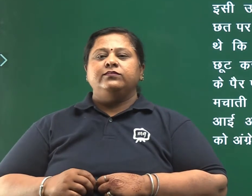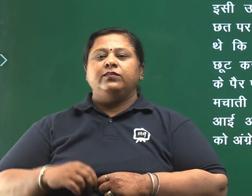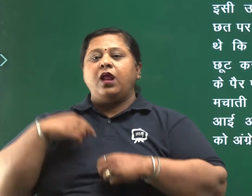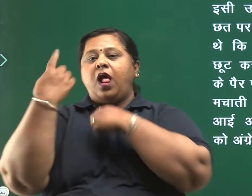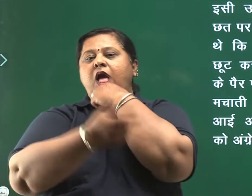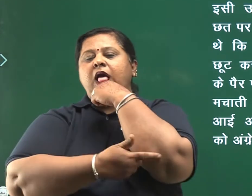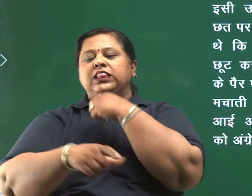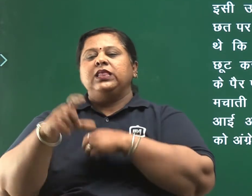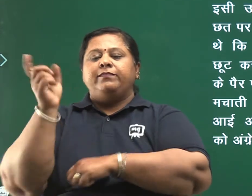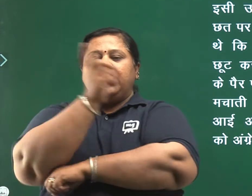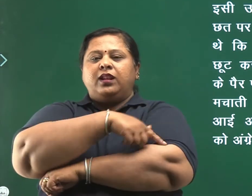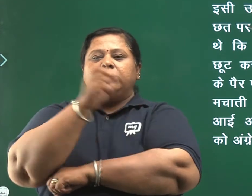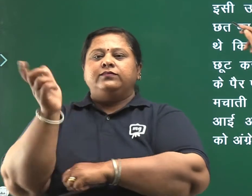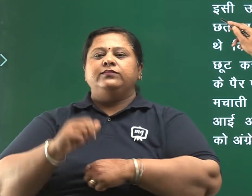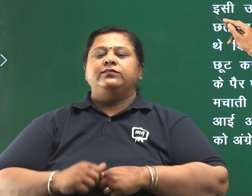अंतिम दिन